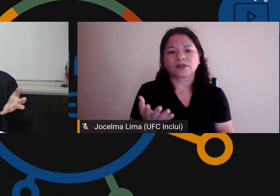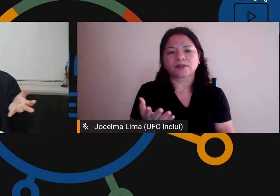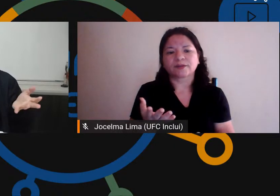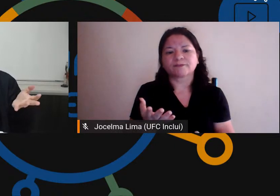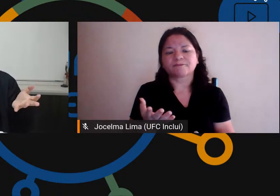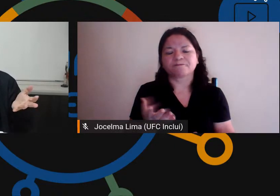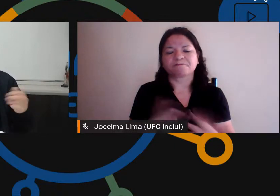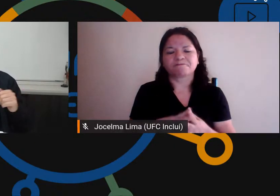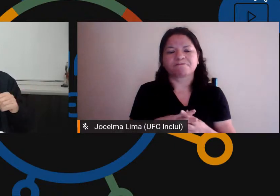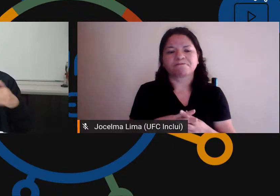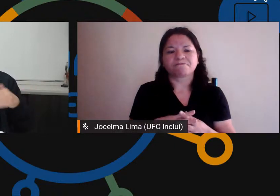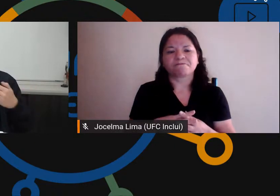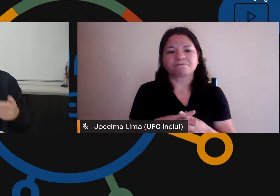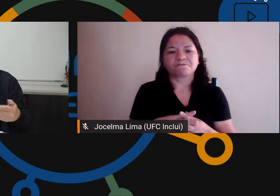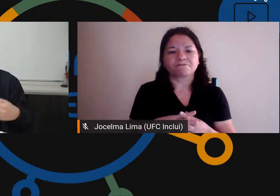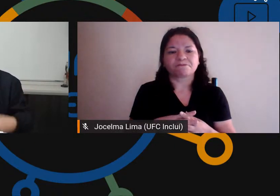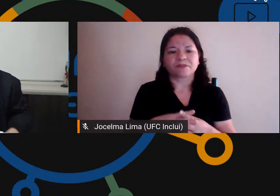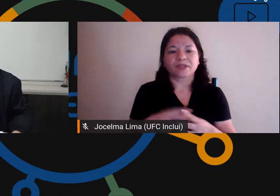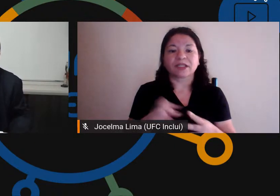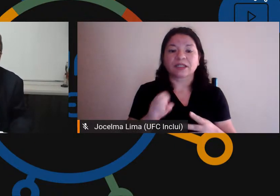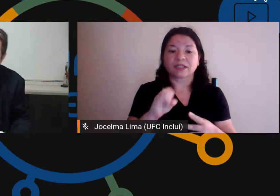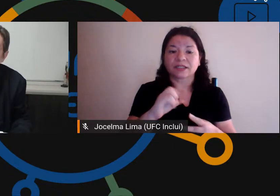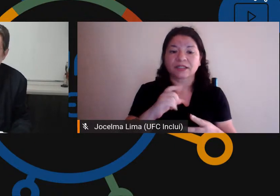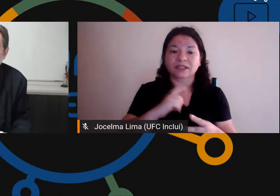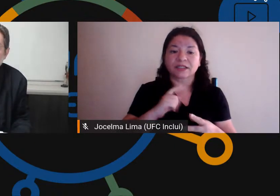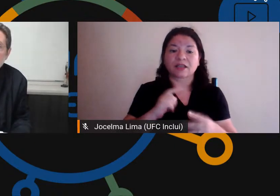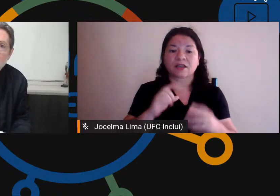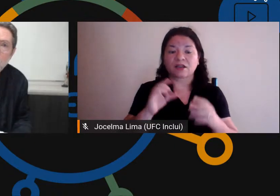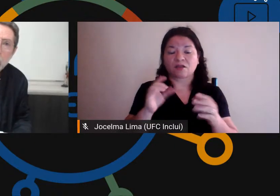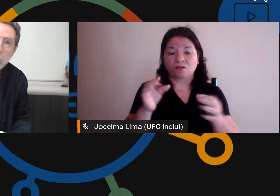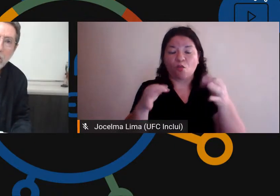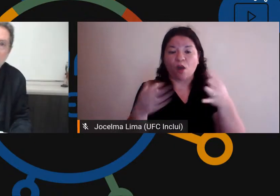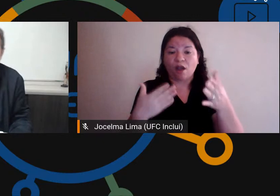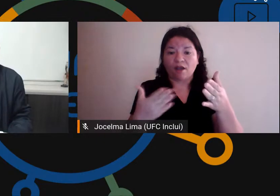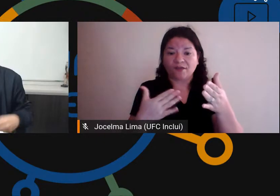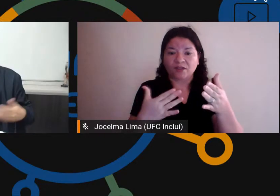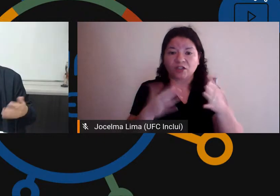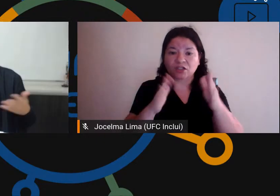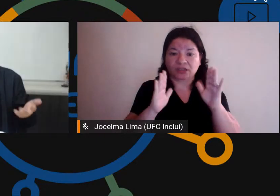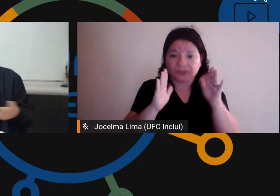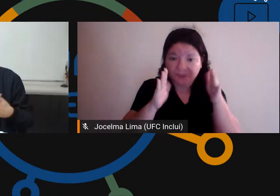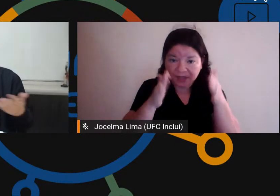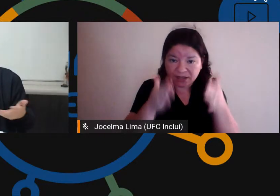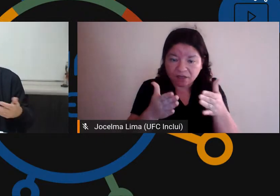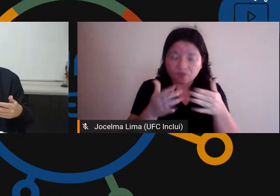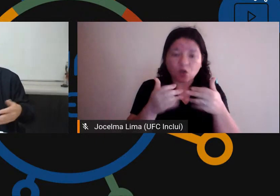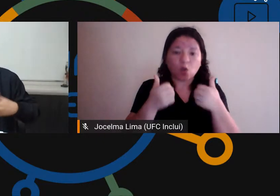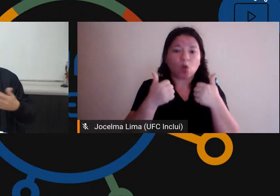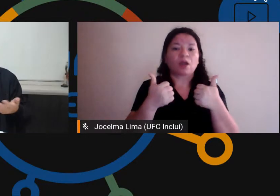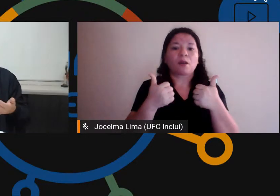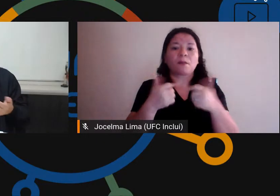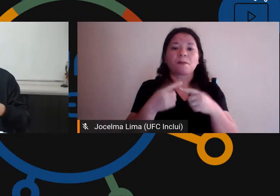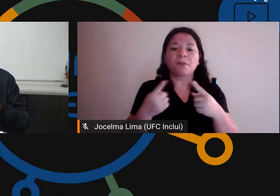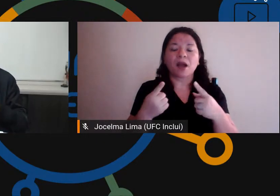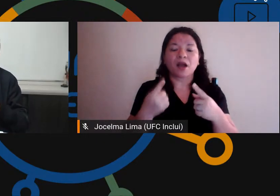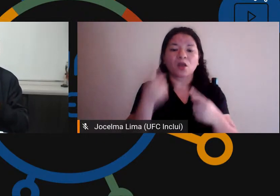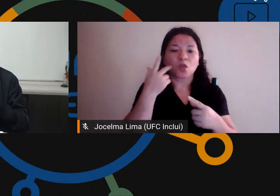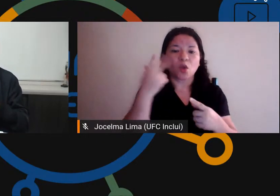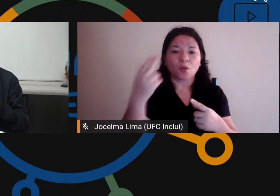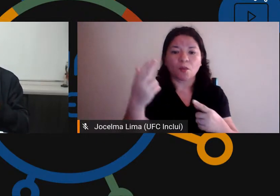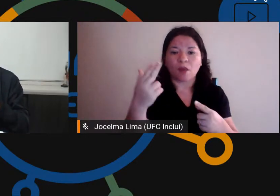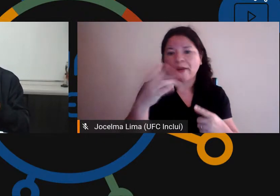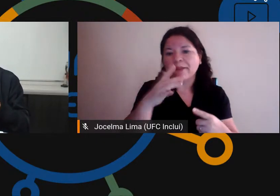aqui dentro, tá? Se tiver uma questão específica ligada a isso, tudo bem. Mas, normalmente, as pessoas fazem isso porque não sabem ler inglês,